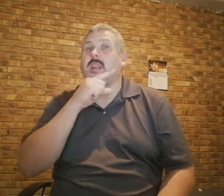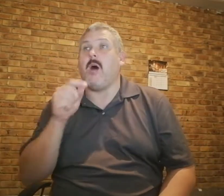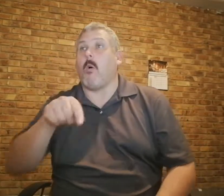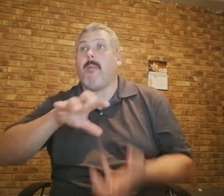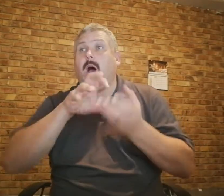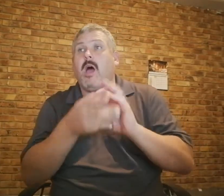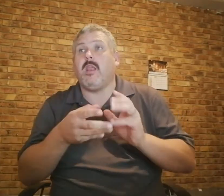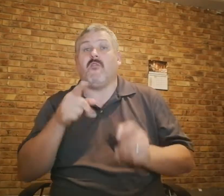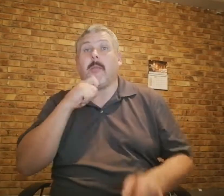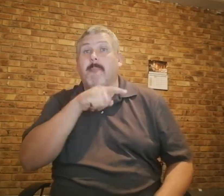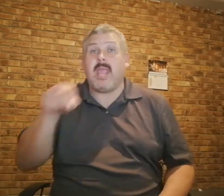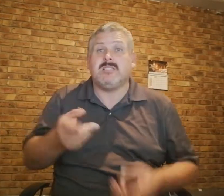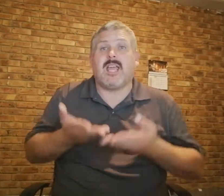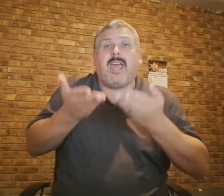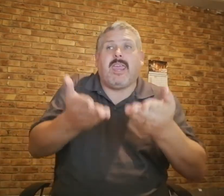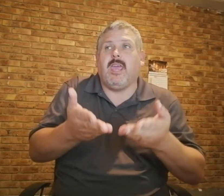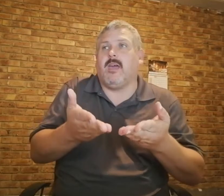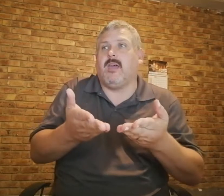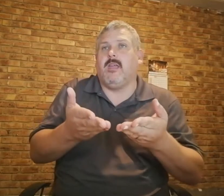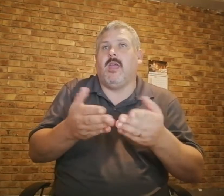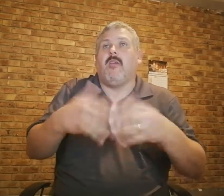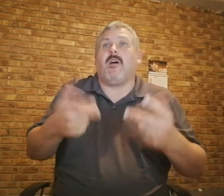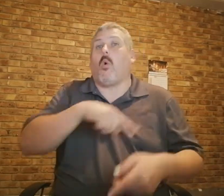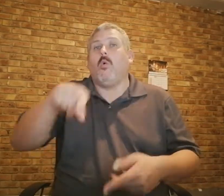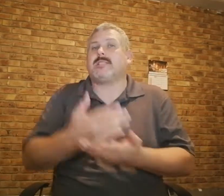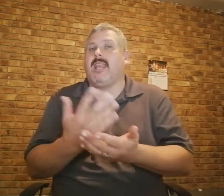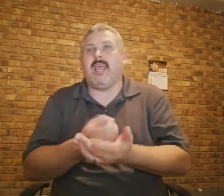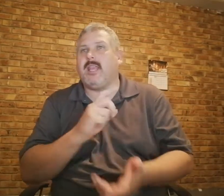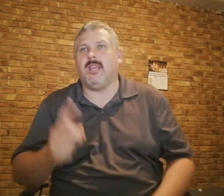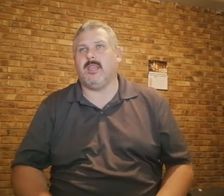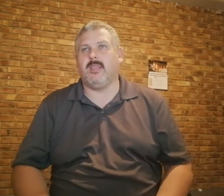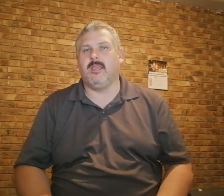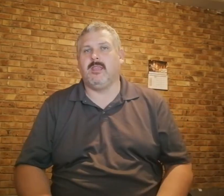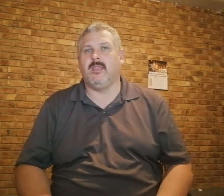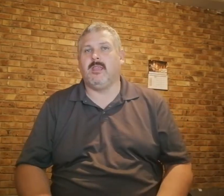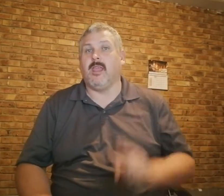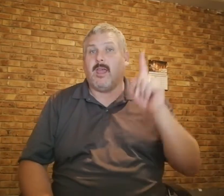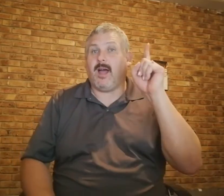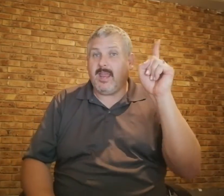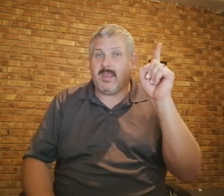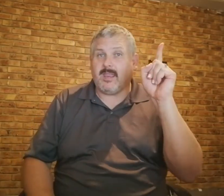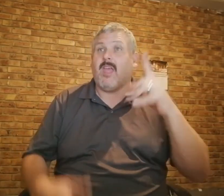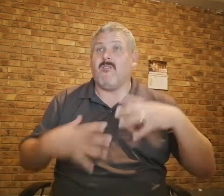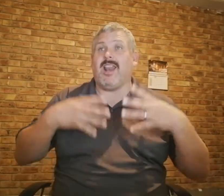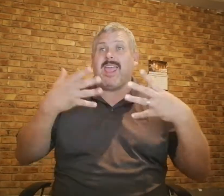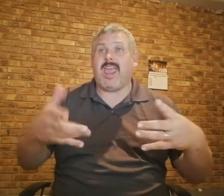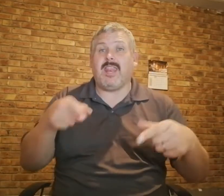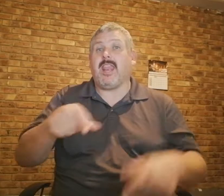naam op aarde vir die mensen gegeen, wat ons kan heet nie. Hy wil hee, die